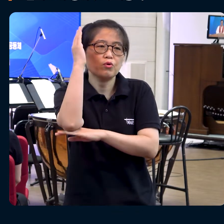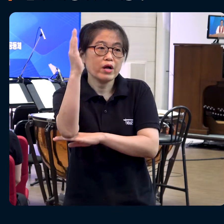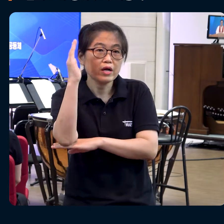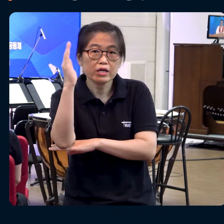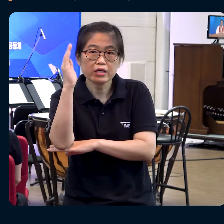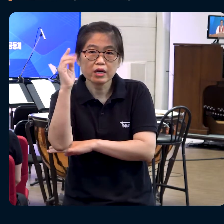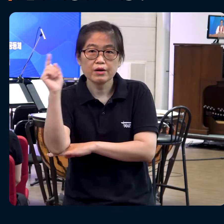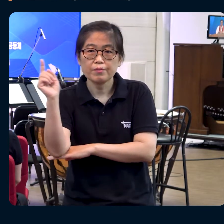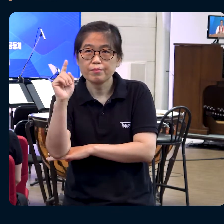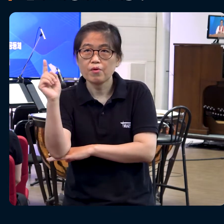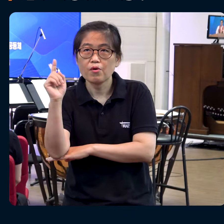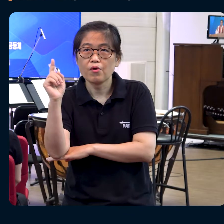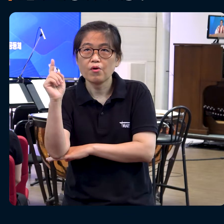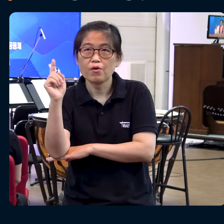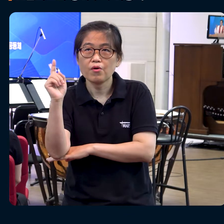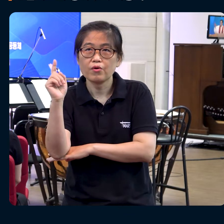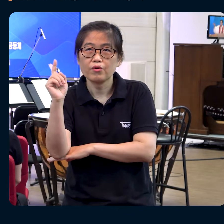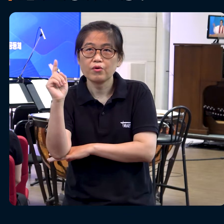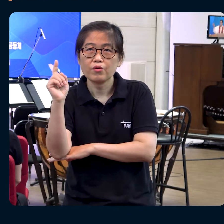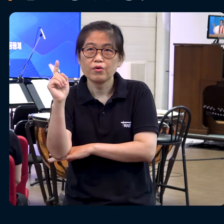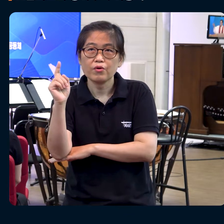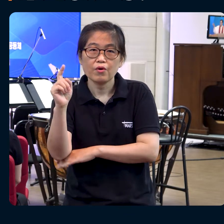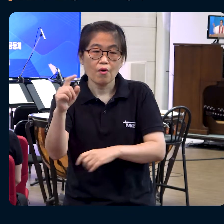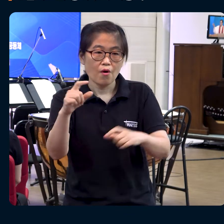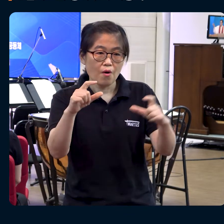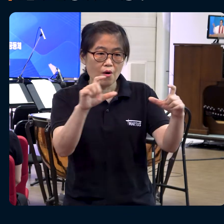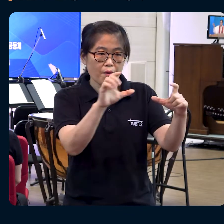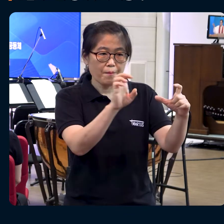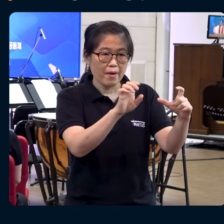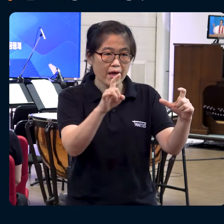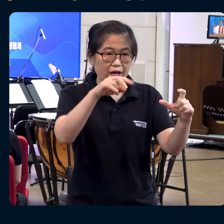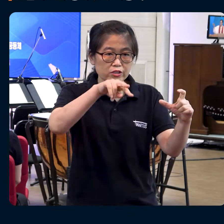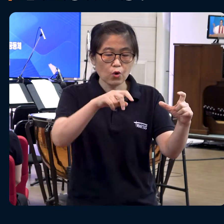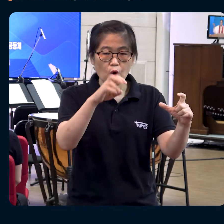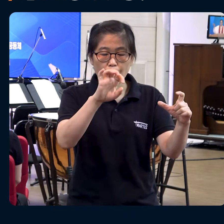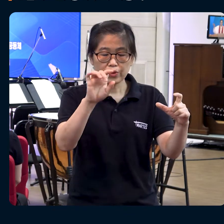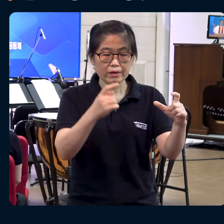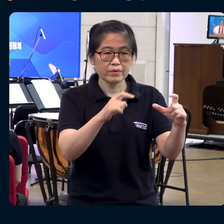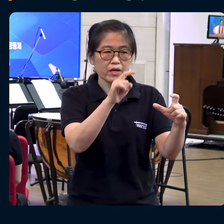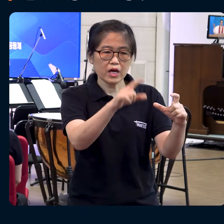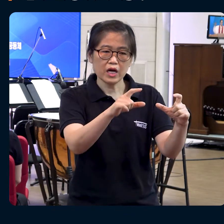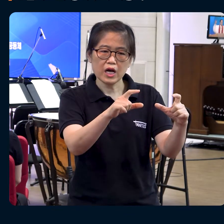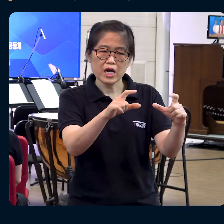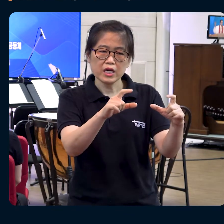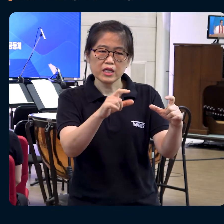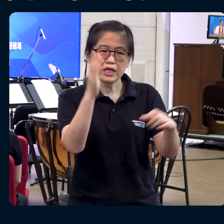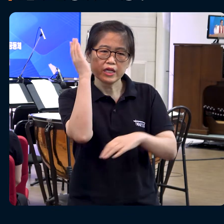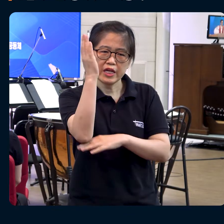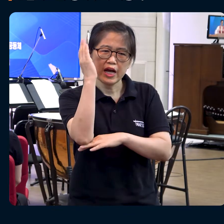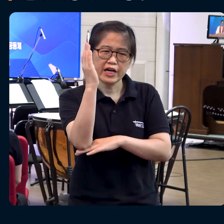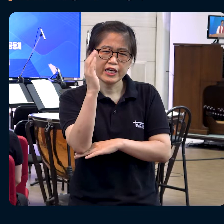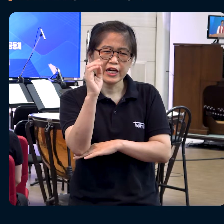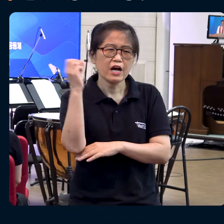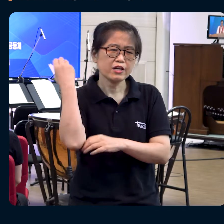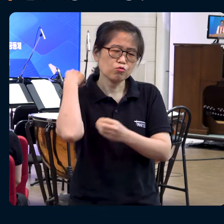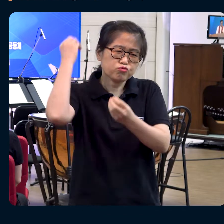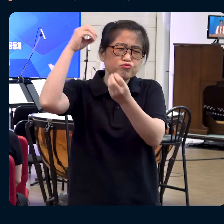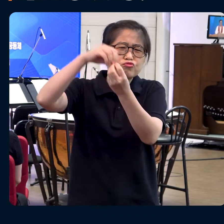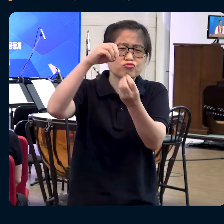그냥 어떤 그런 모든 그 지역의 이야기들이 그냥 전설이나 신화에 불과하다라고 생각을